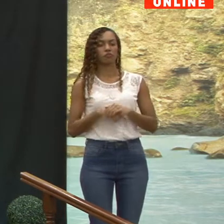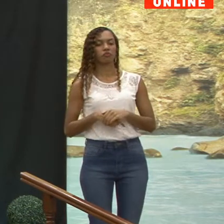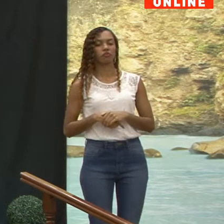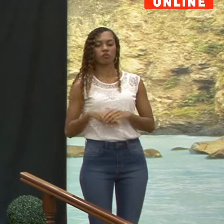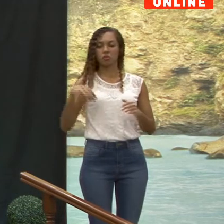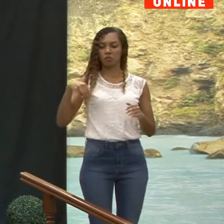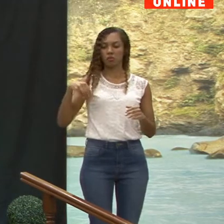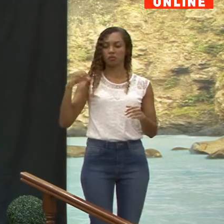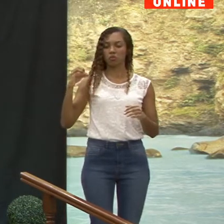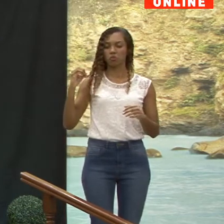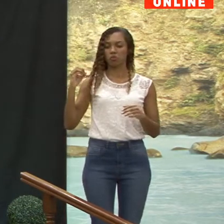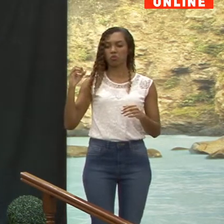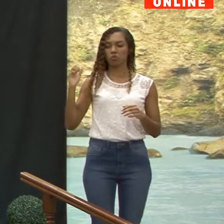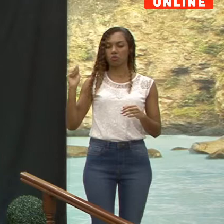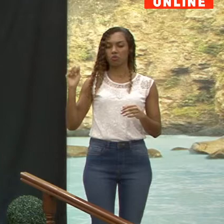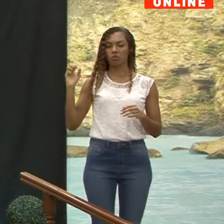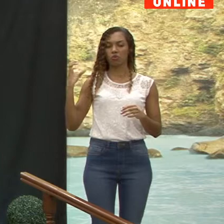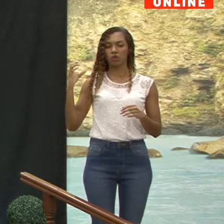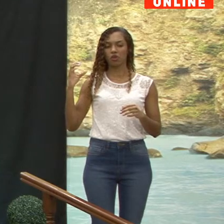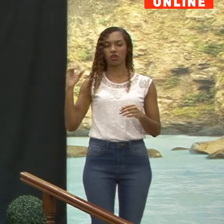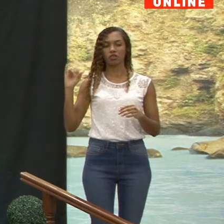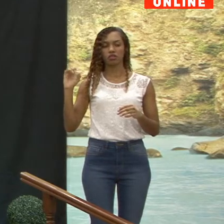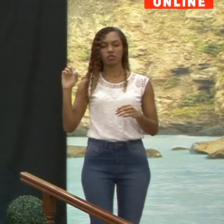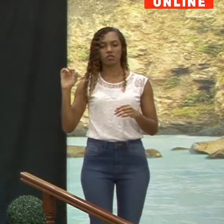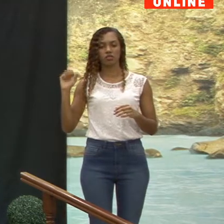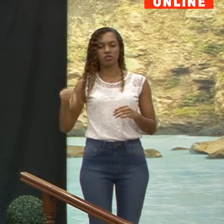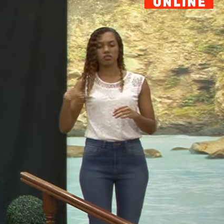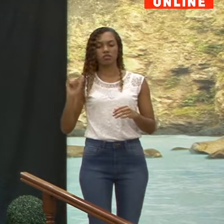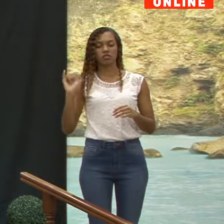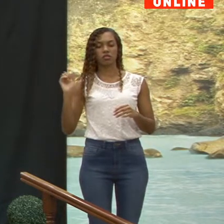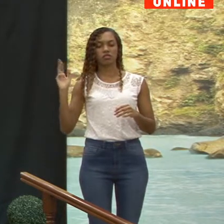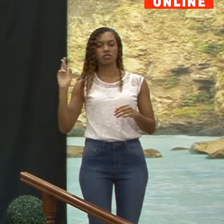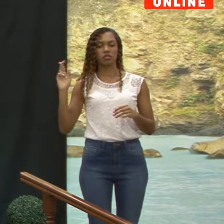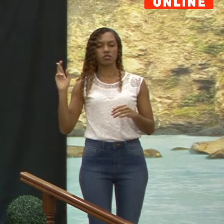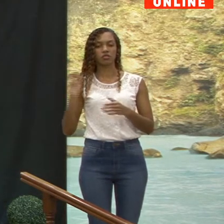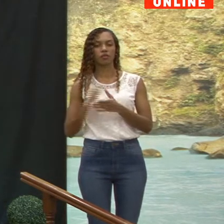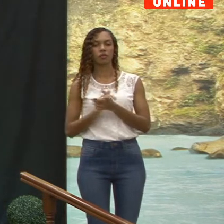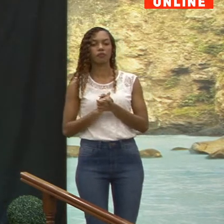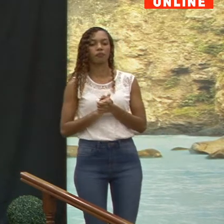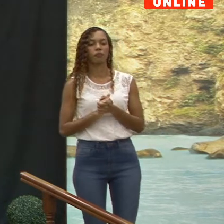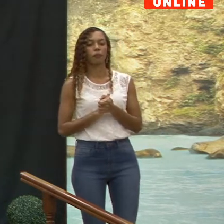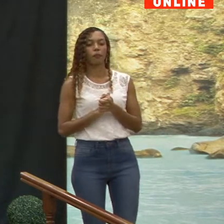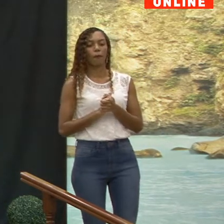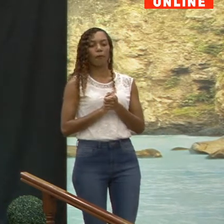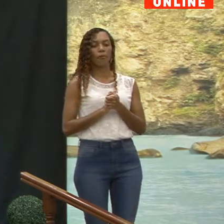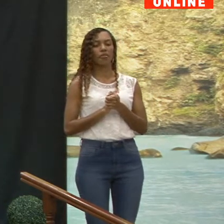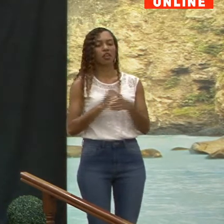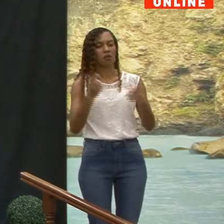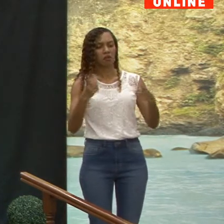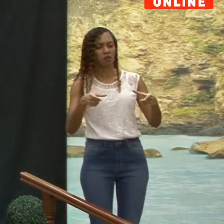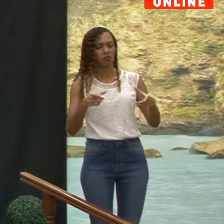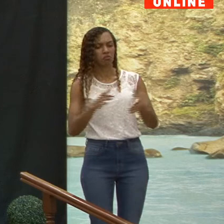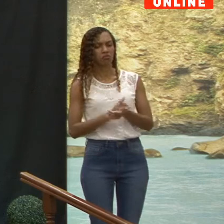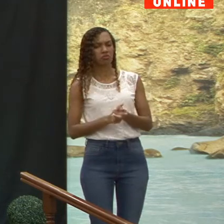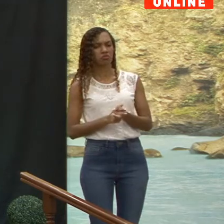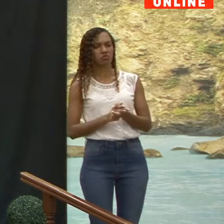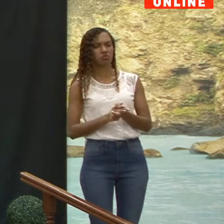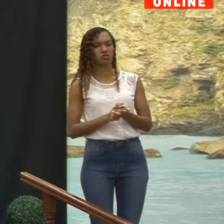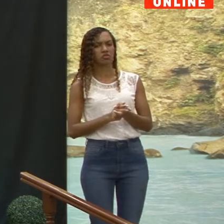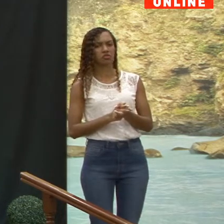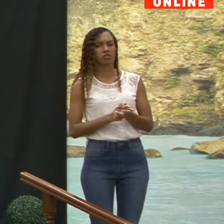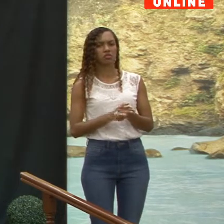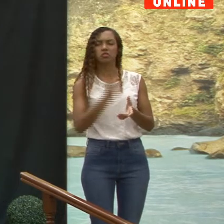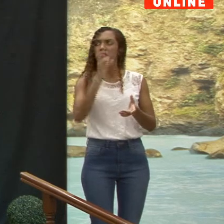com Covid. E muitos são crentes, onde está o seu Deus? Eu quero orar